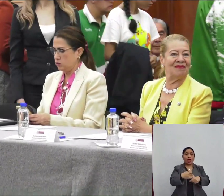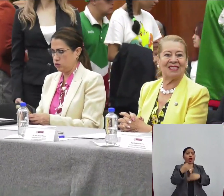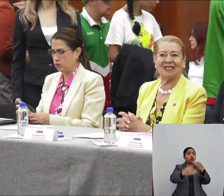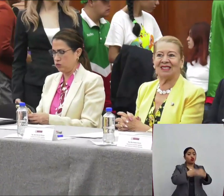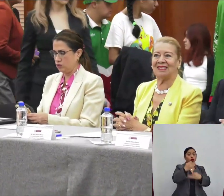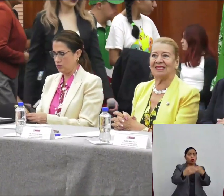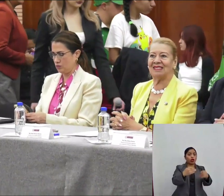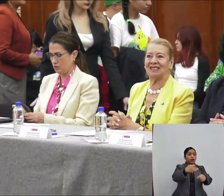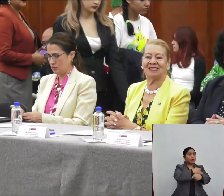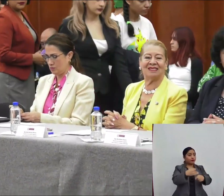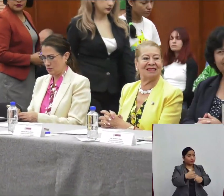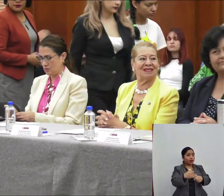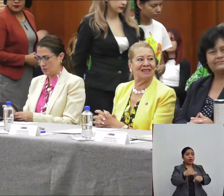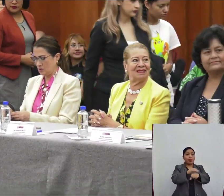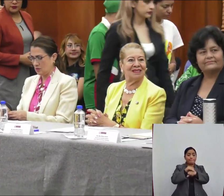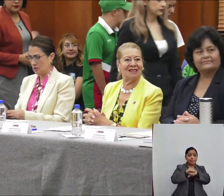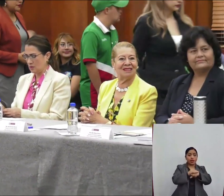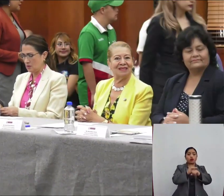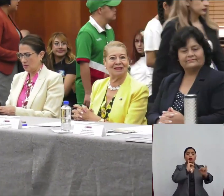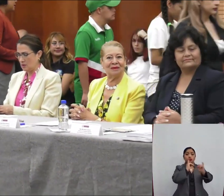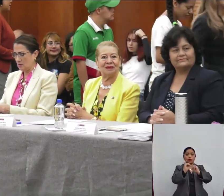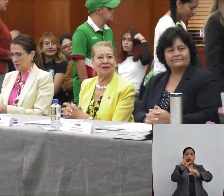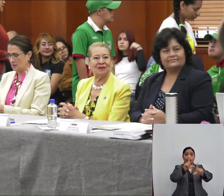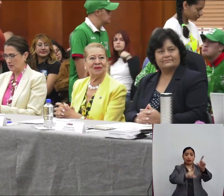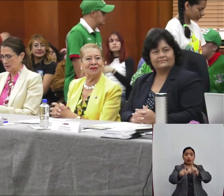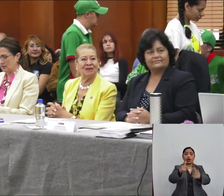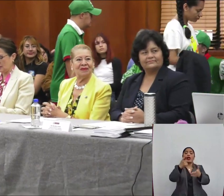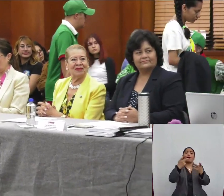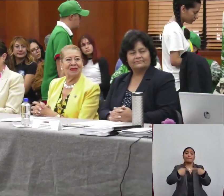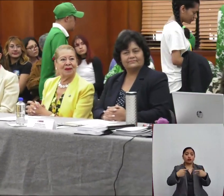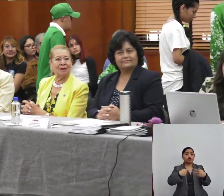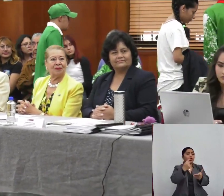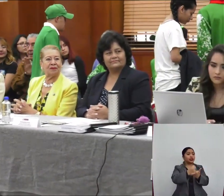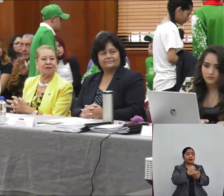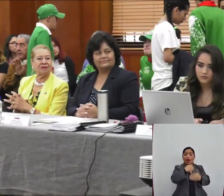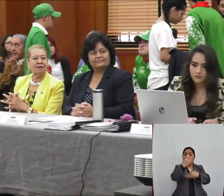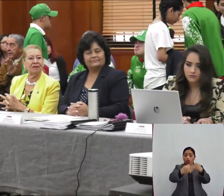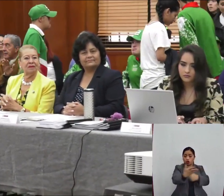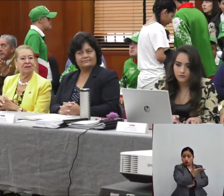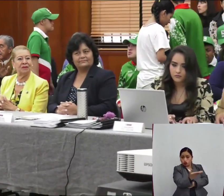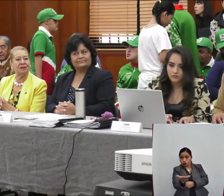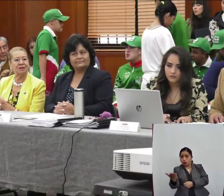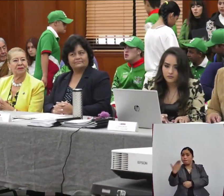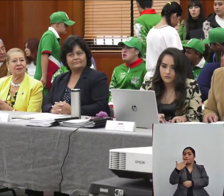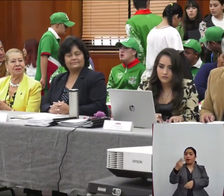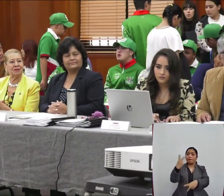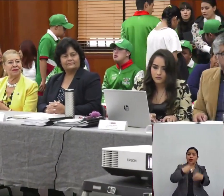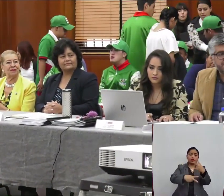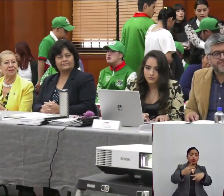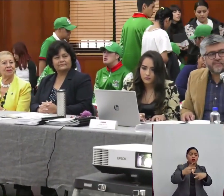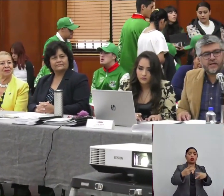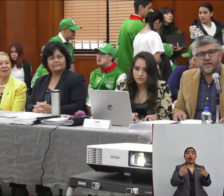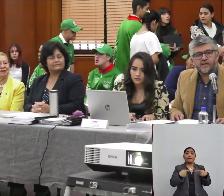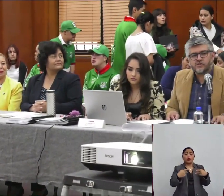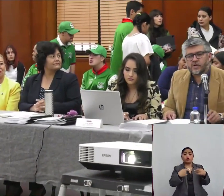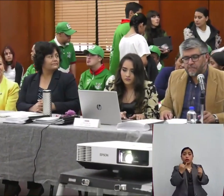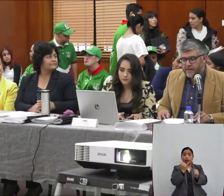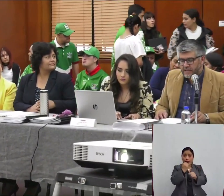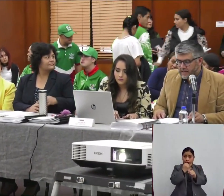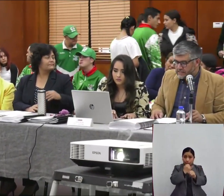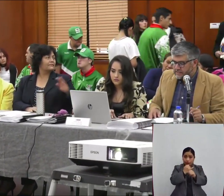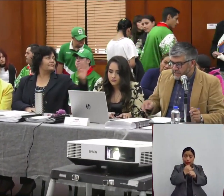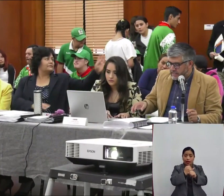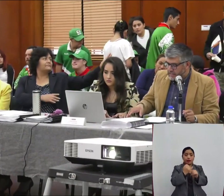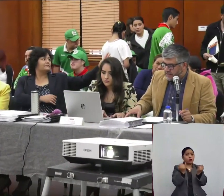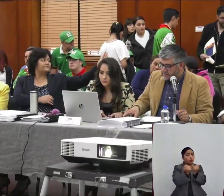intérpretes de lengua de seña, terapeutas que les acompañan y público en general que nos